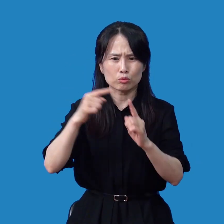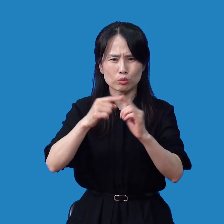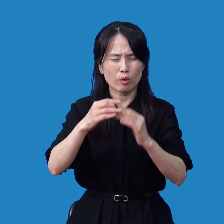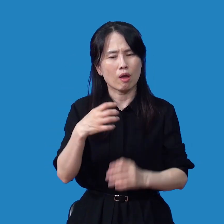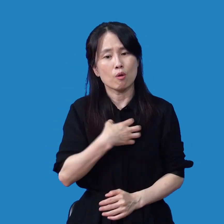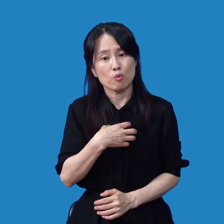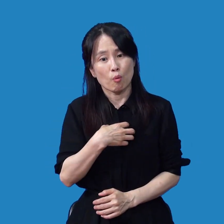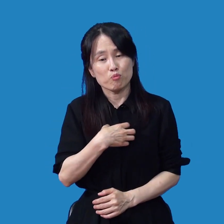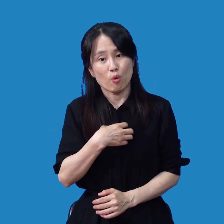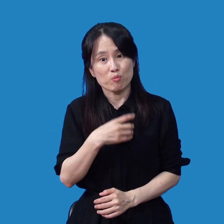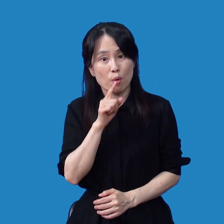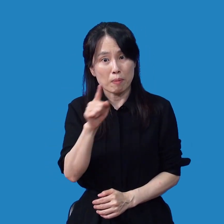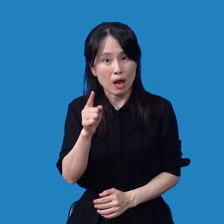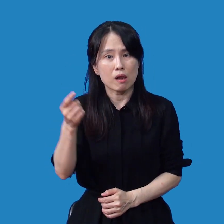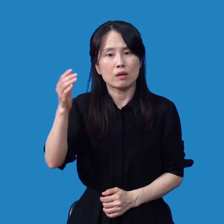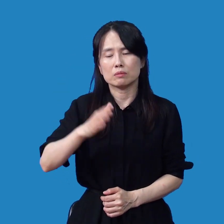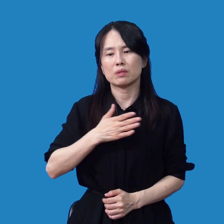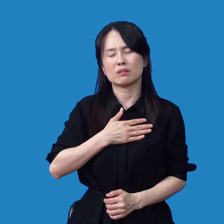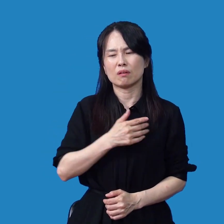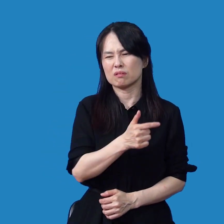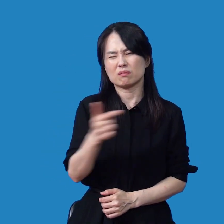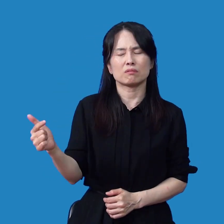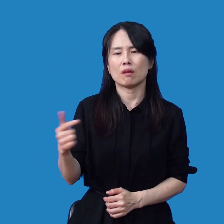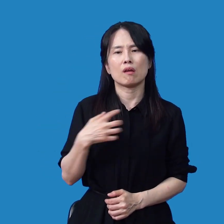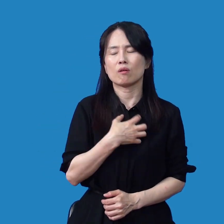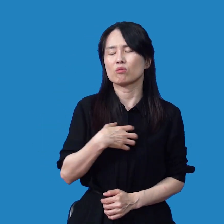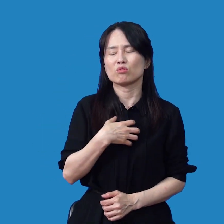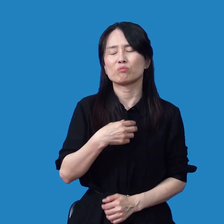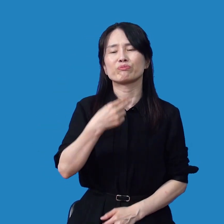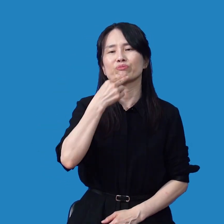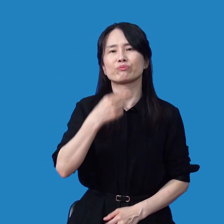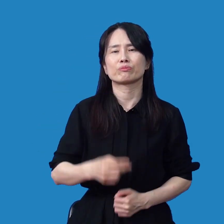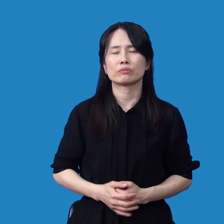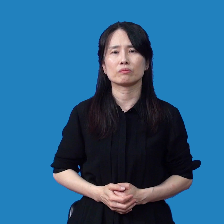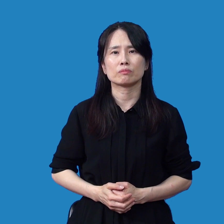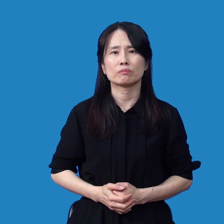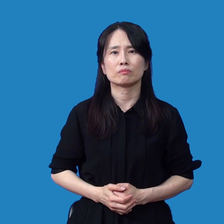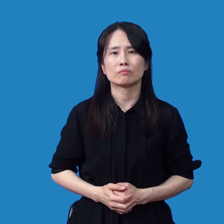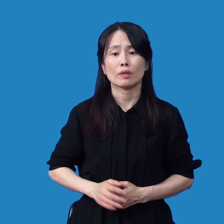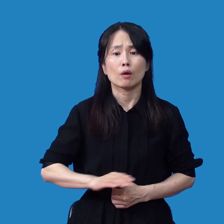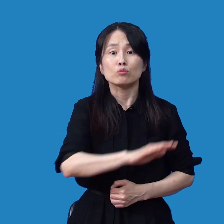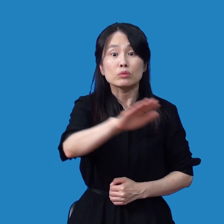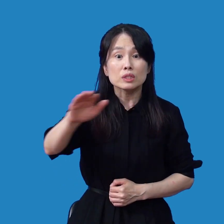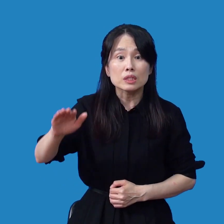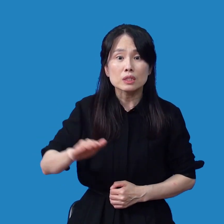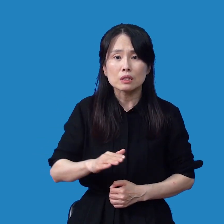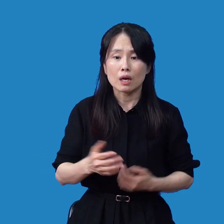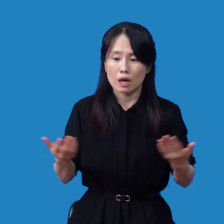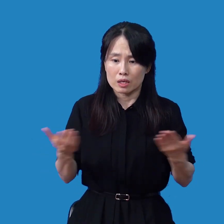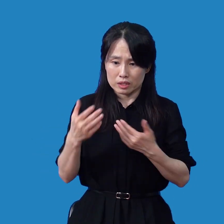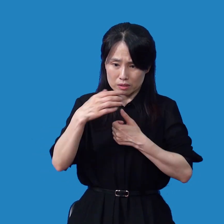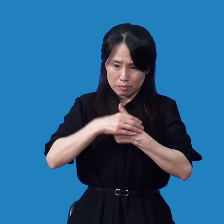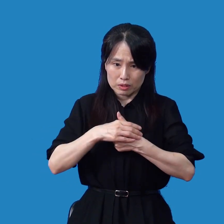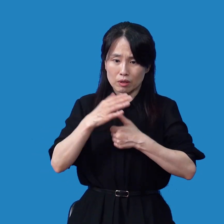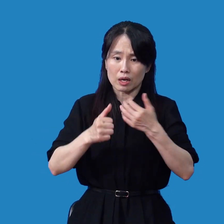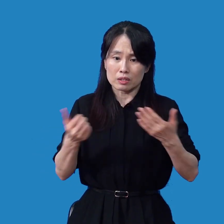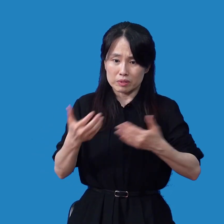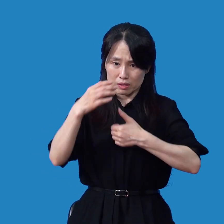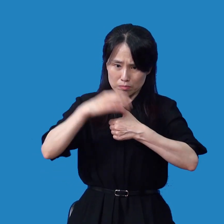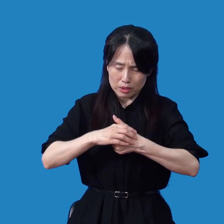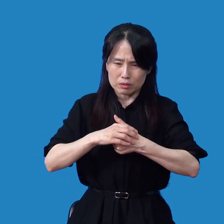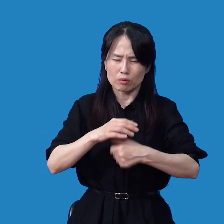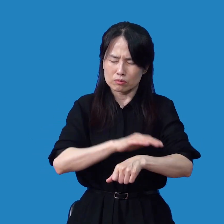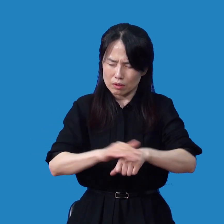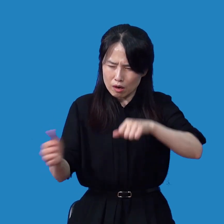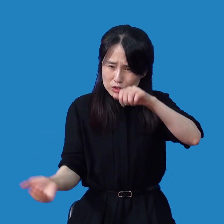하지만은 저는 그렇게 크게 걱정하지 않습니다. 우리가 사명을 감당할 수만 있다면,